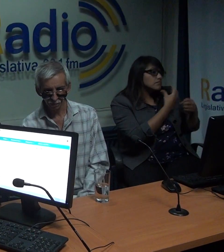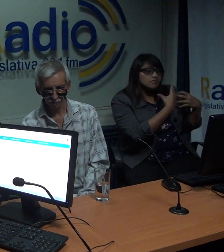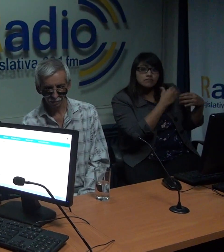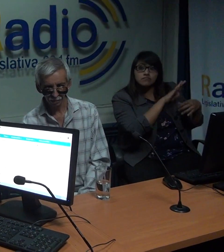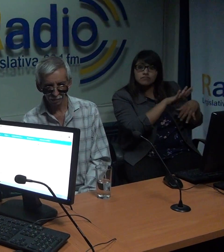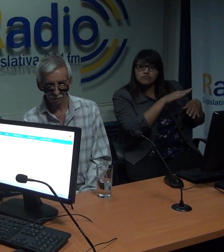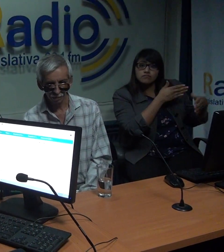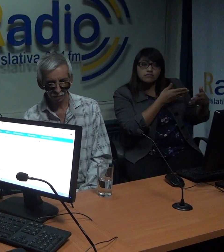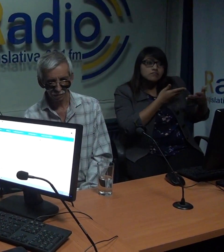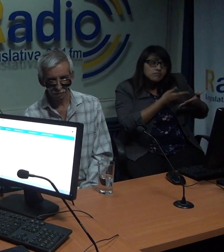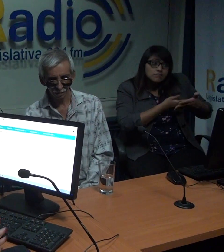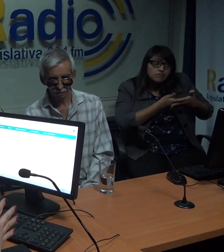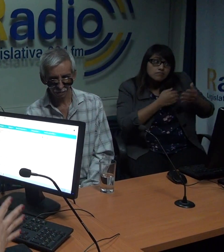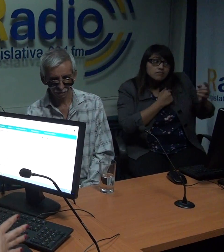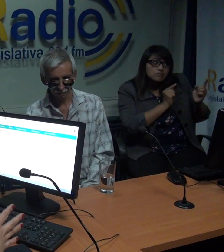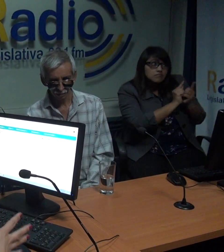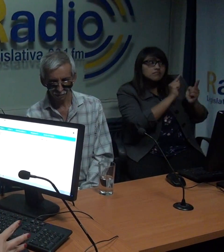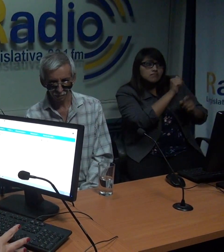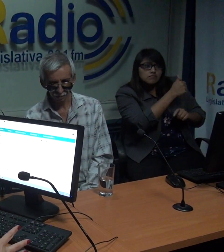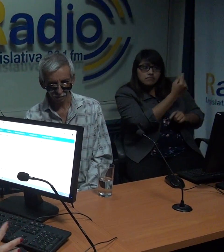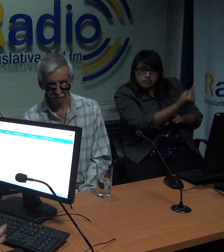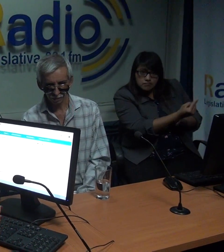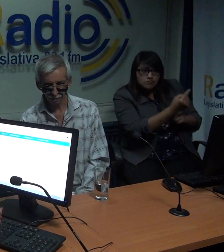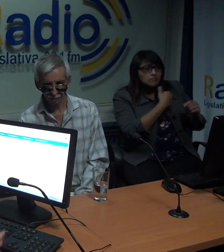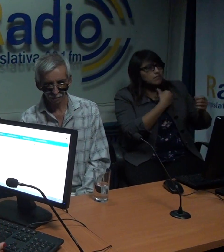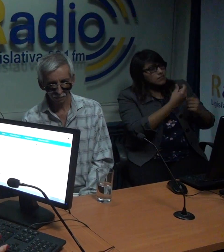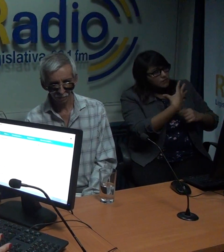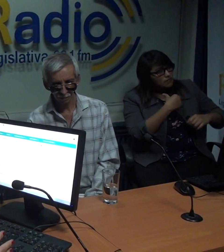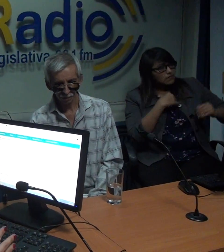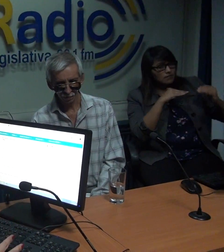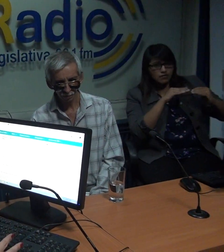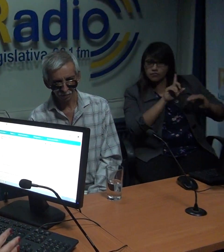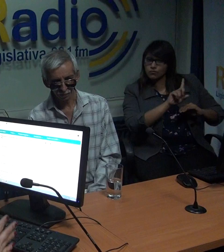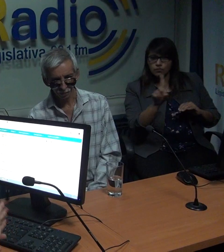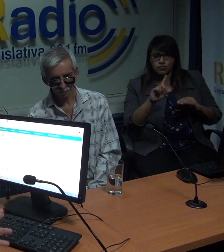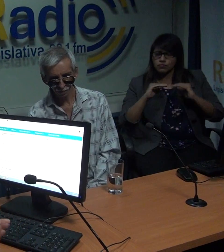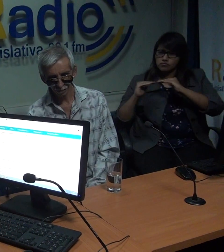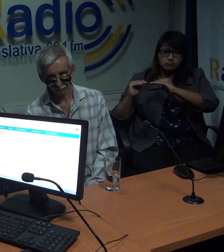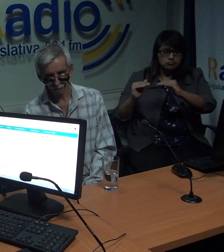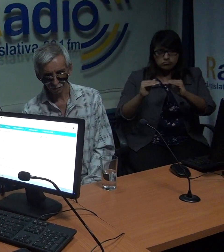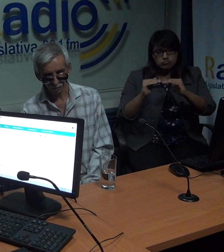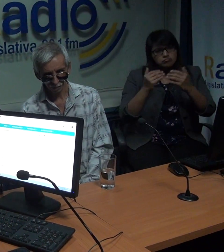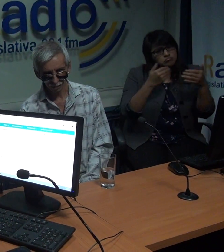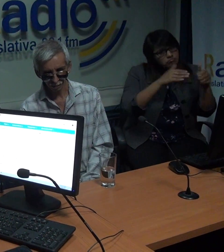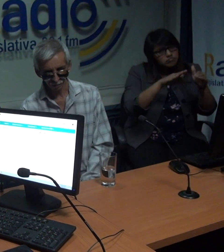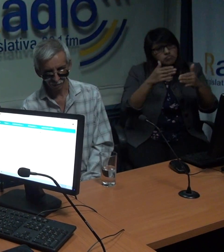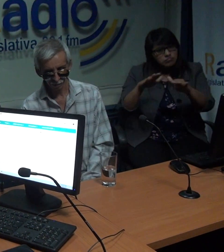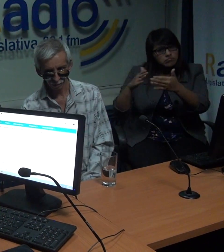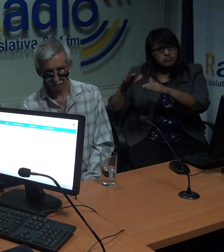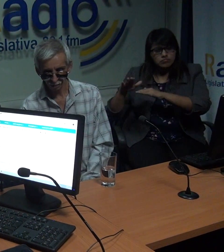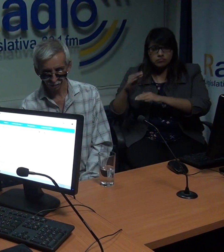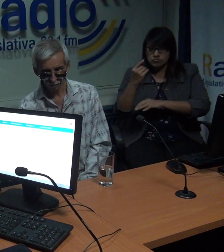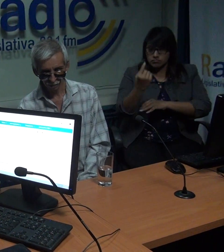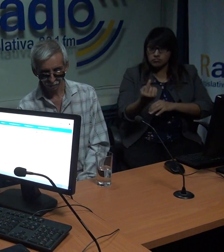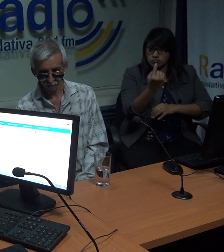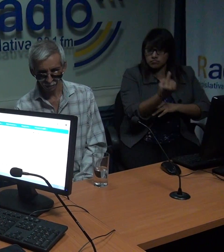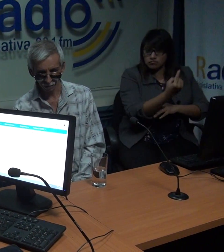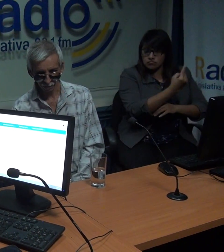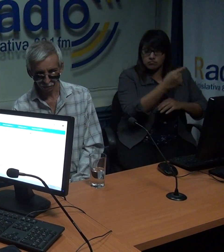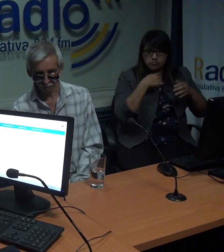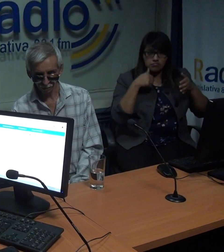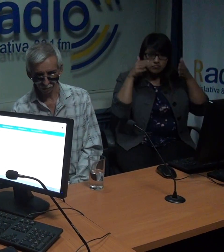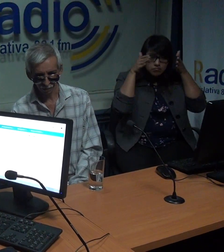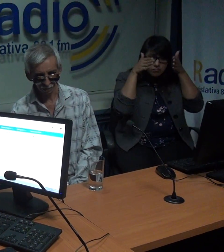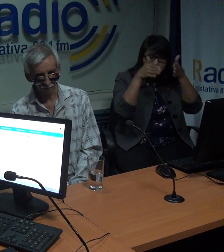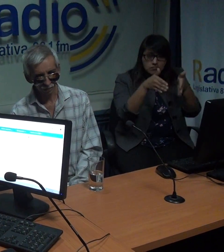tuvo con su hijo, sino más bien cada persona es diferente, y cada persona que tiene autismo lo va